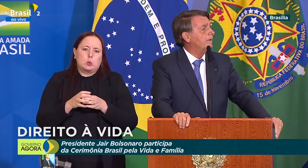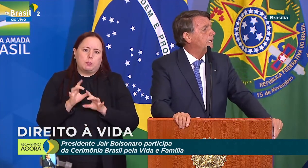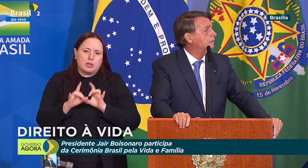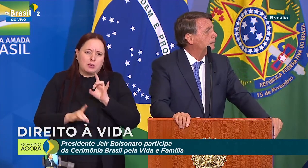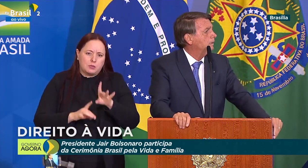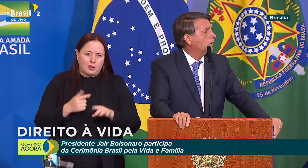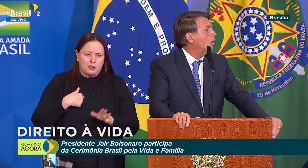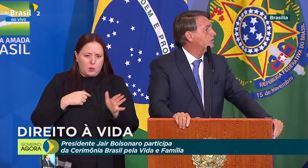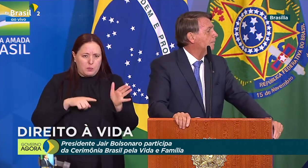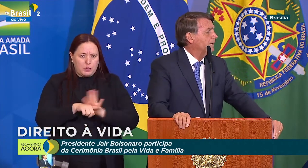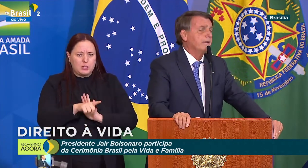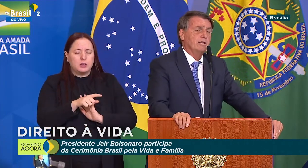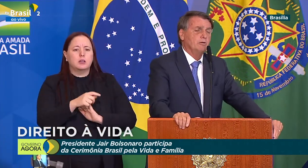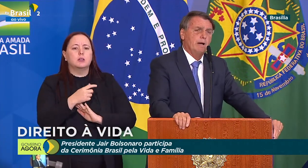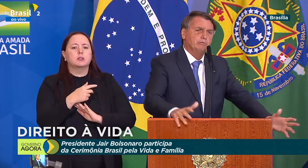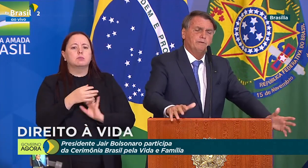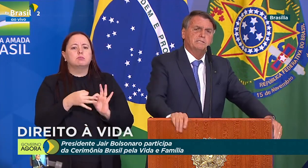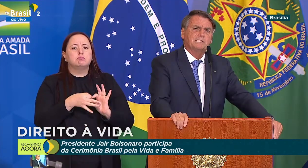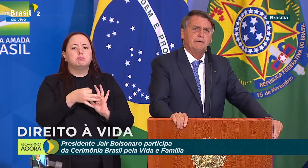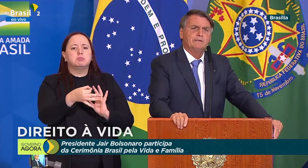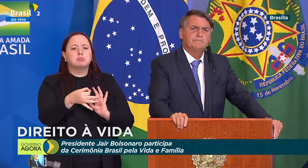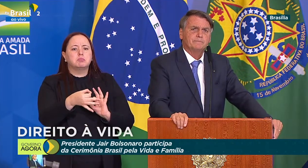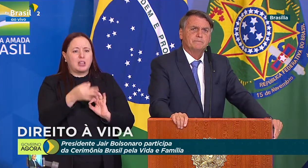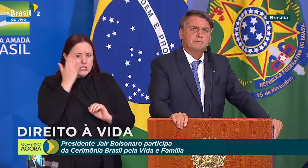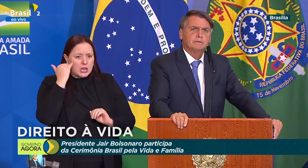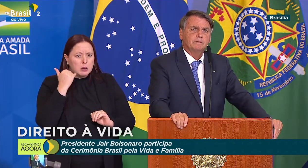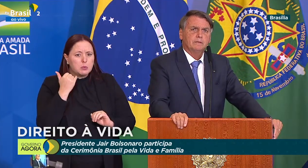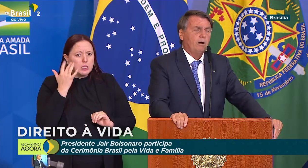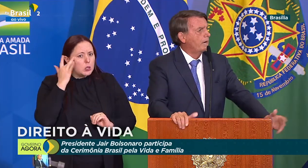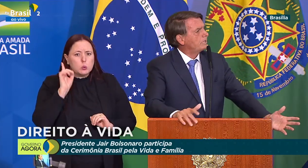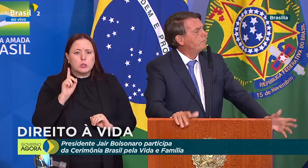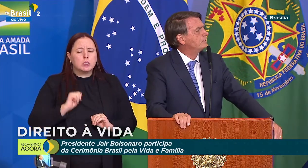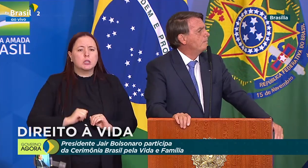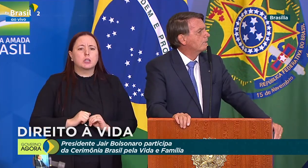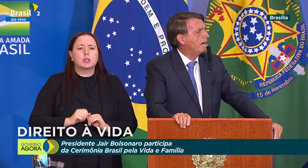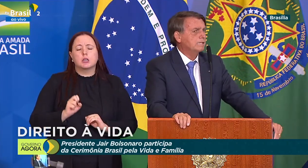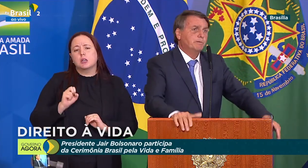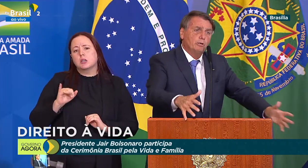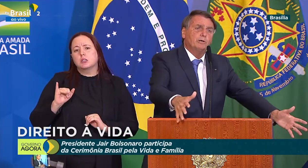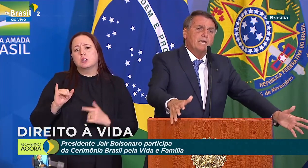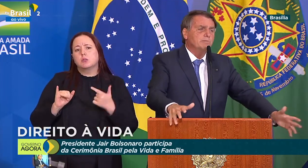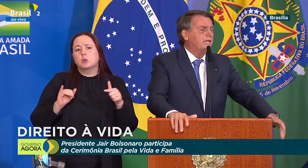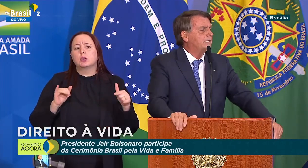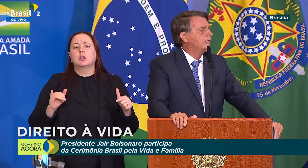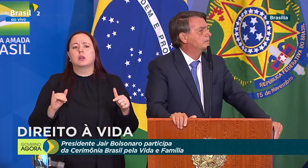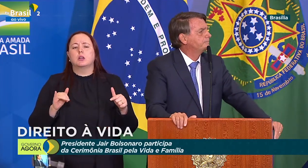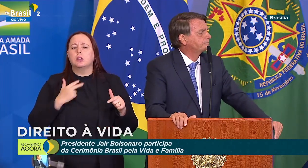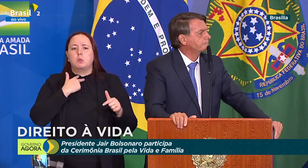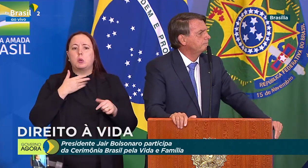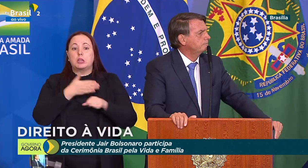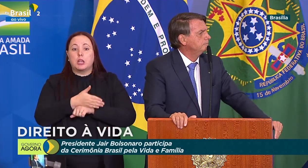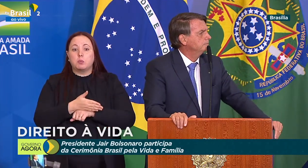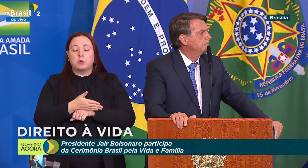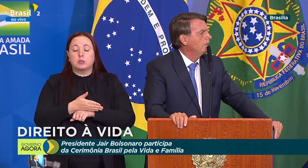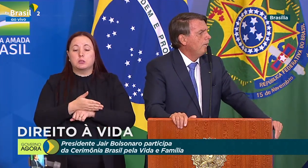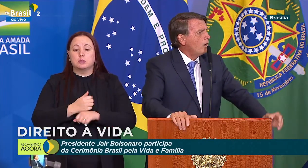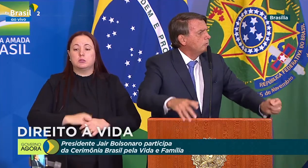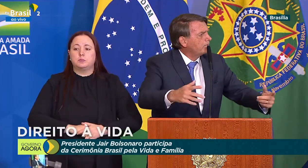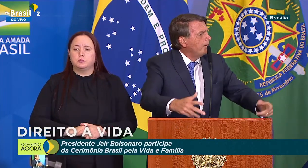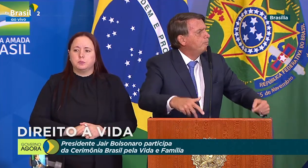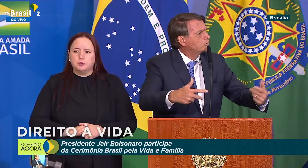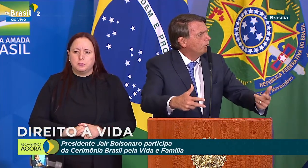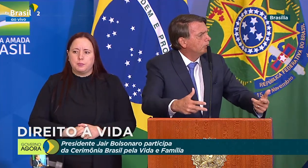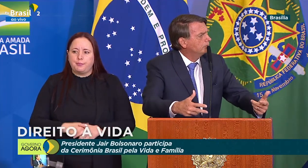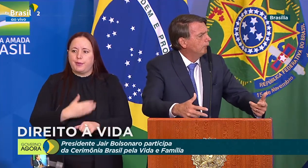se eu perguntar para ele Qual o tamanho dela e no banco duvido que saiba olha se foi demarcado por que não podemos falar dentro